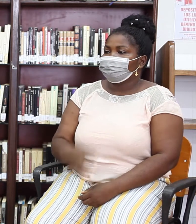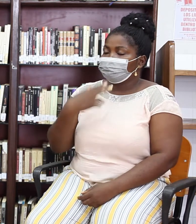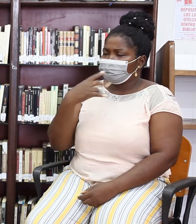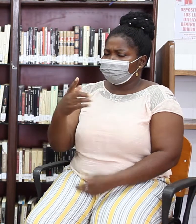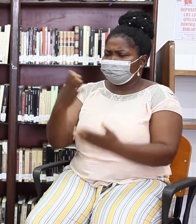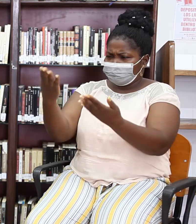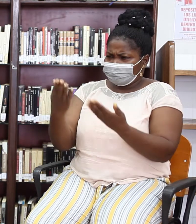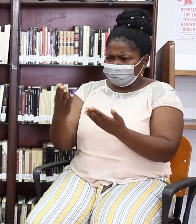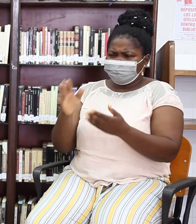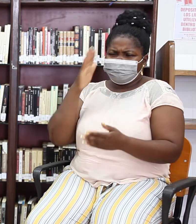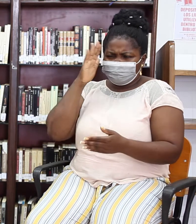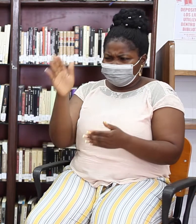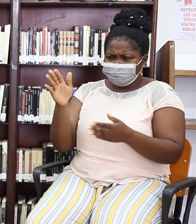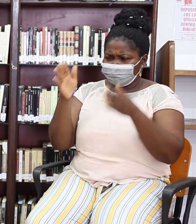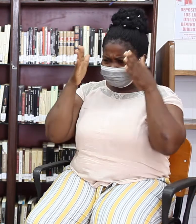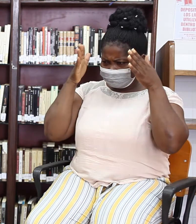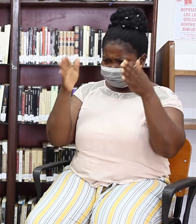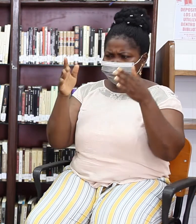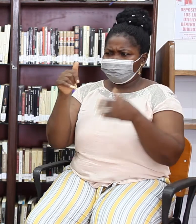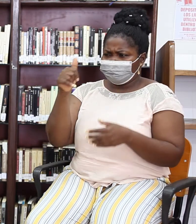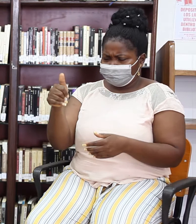de su procedencia exacta nadie estaba seguro.